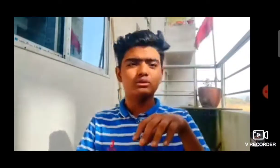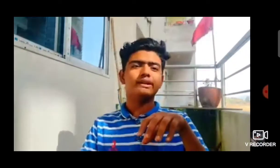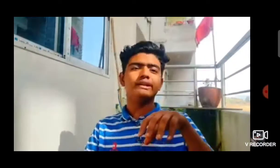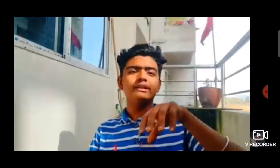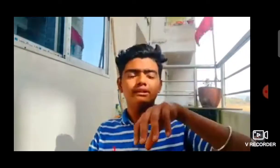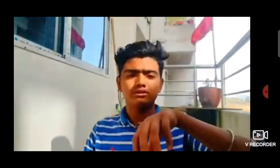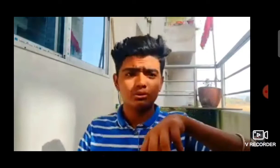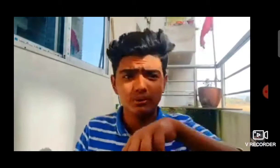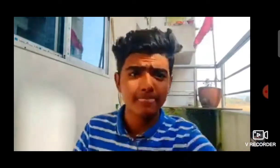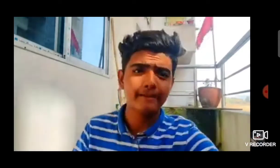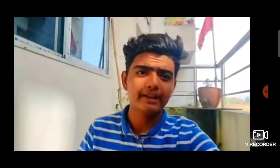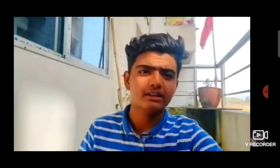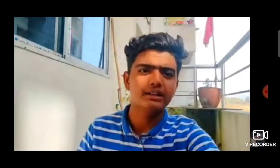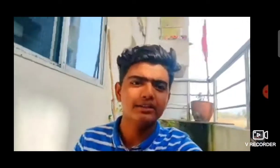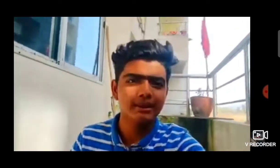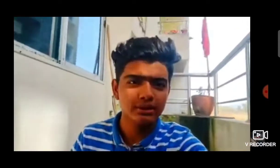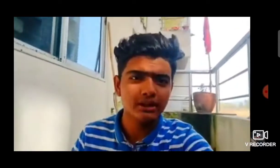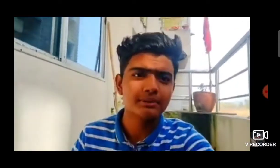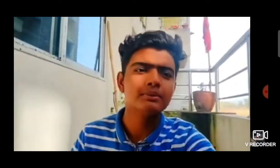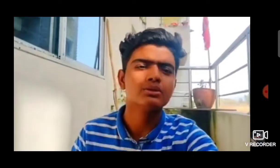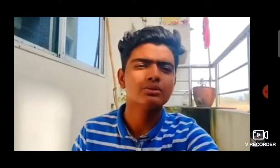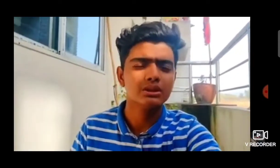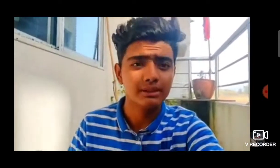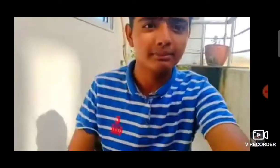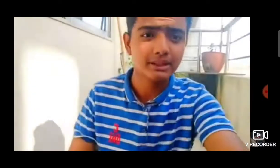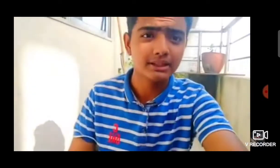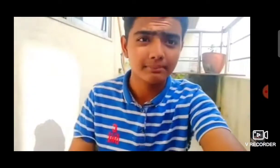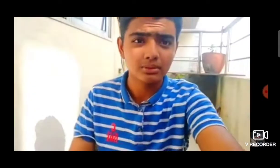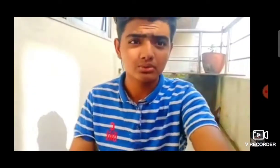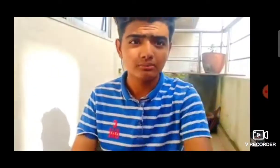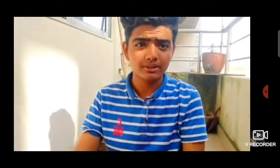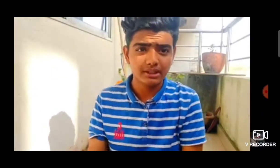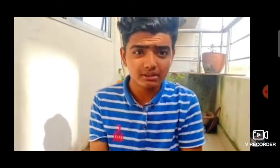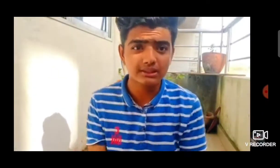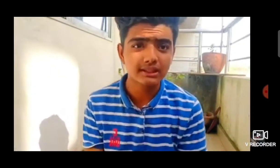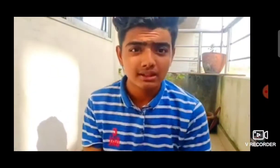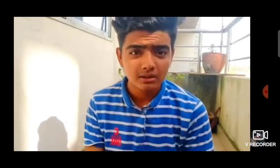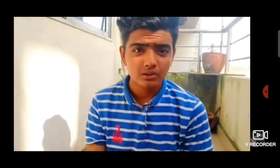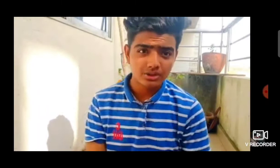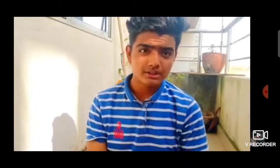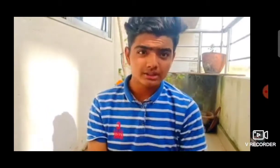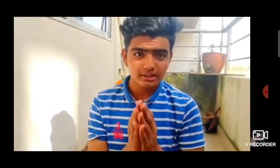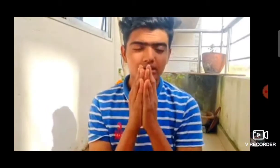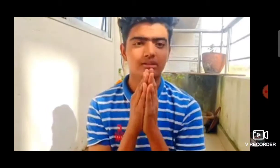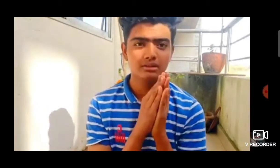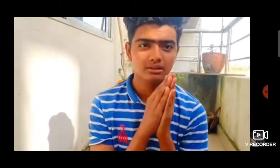होने वाले हैं तो यार इसलिए ऐसी बात सुनिए आप सब्सक्राइब जरूर कमेंट कर बताना कि आप लोगों को यह क्या हो रहा है और जहां तक आया